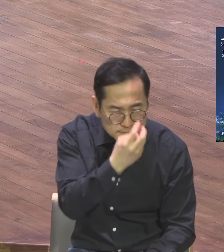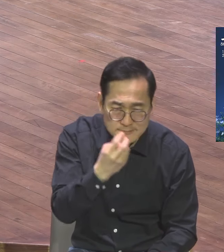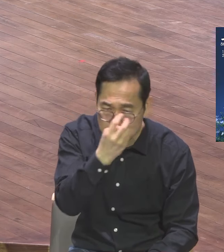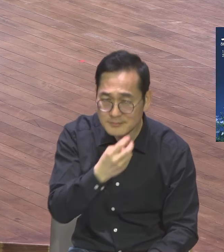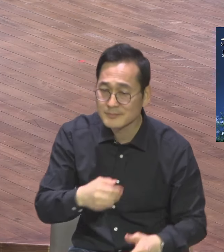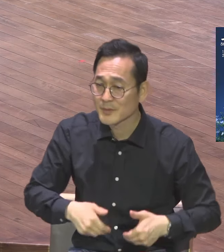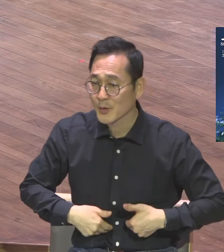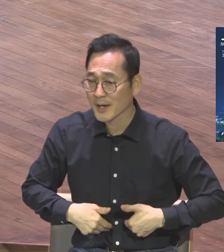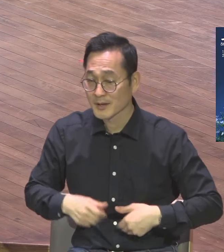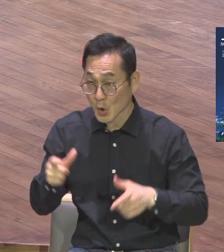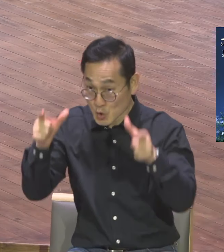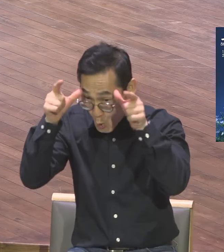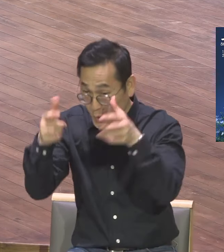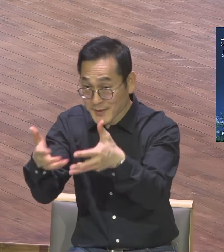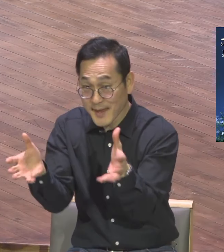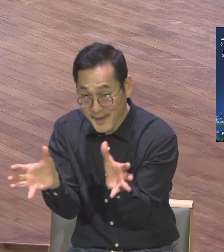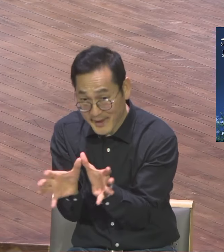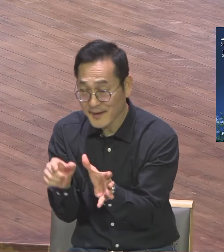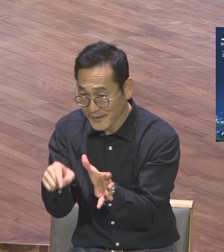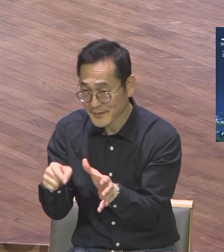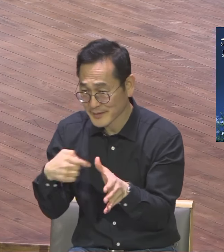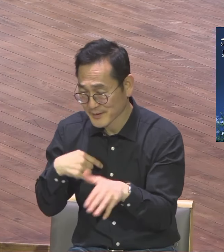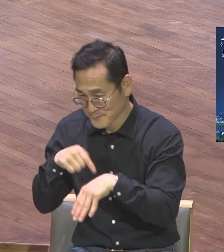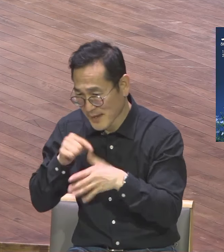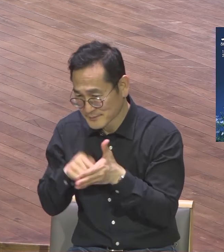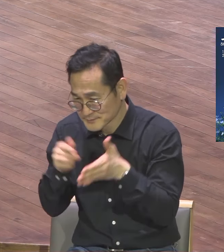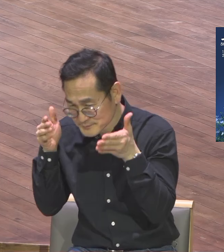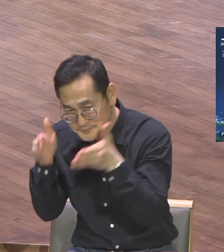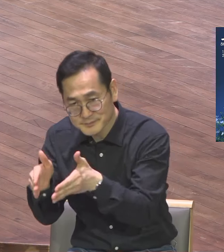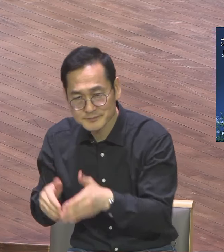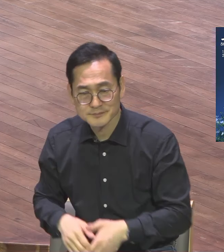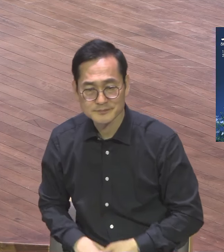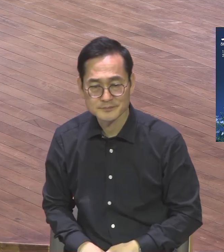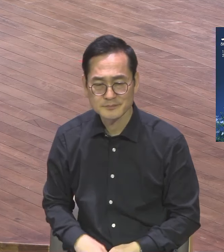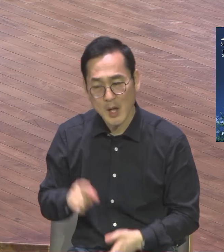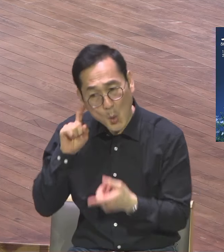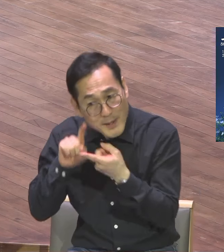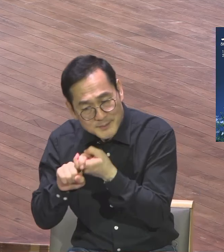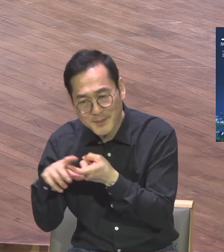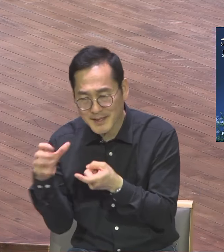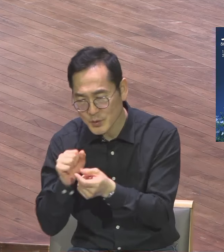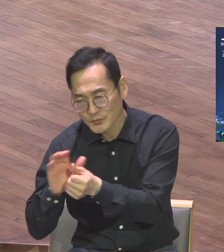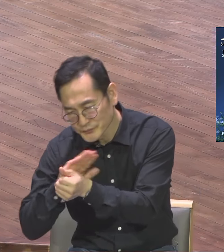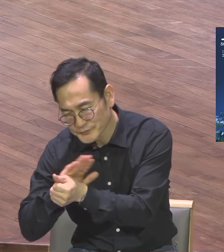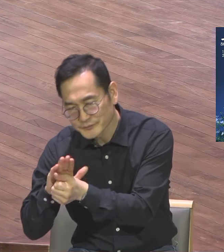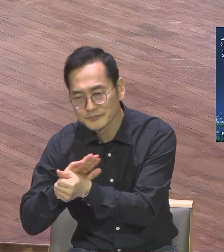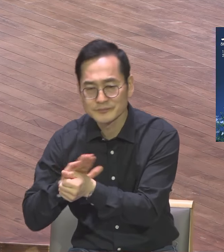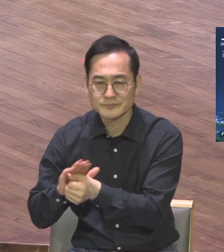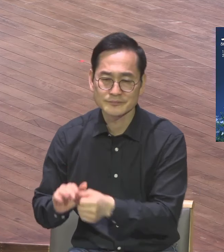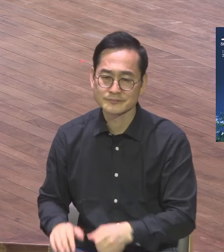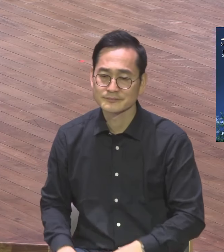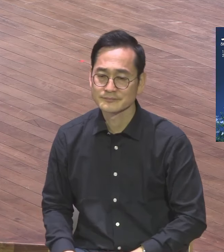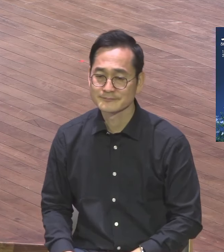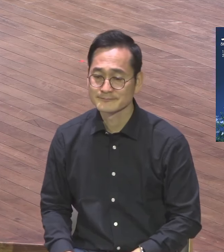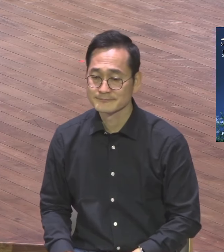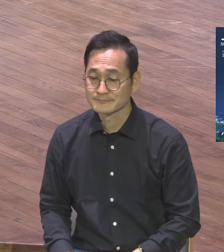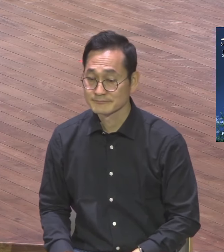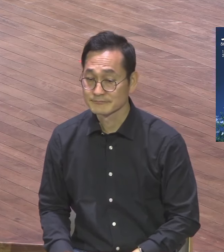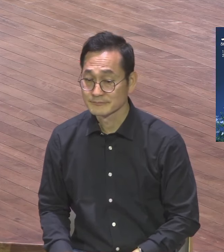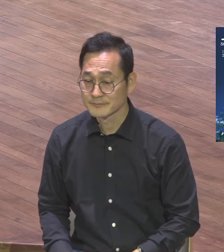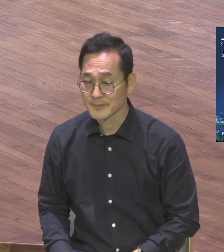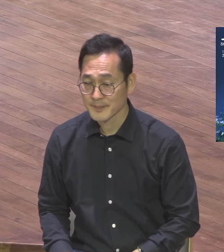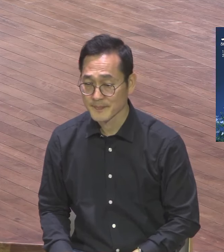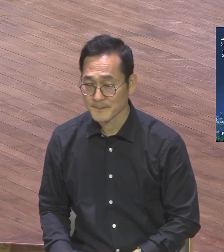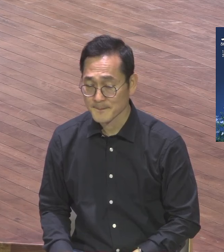본문에 내 소떼의 마음을 두라 그랬어요. 이 말씀도 항상 관심을 가지고 열정을 다해서 살펴보라는 거지요.